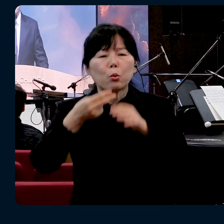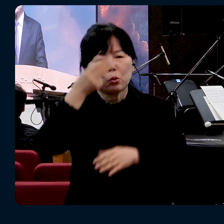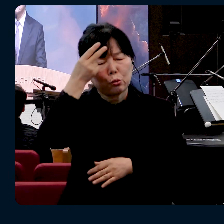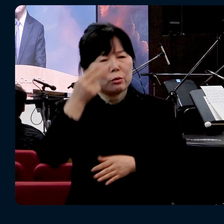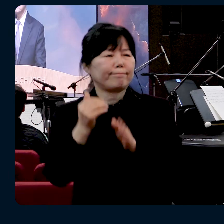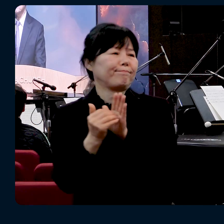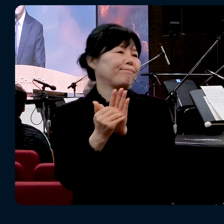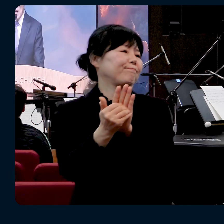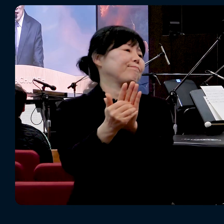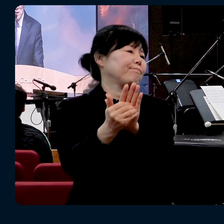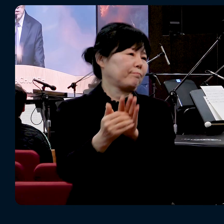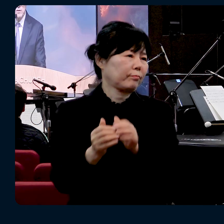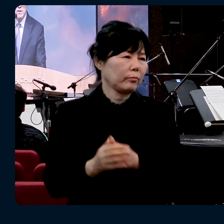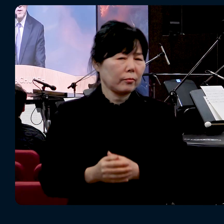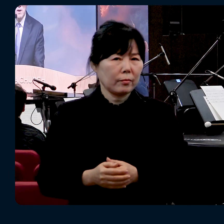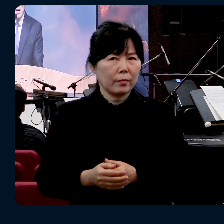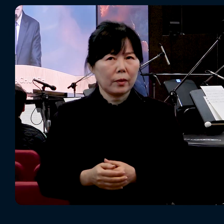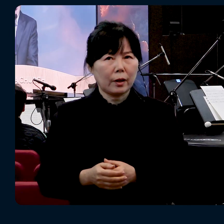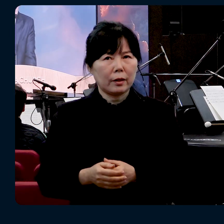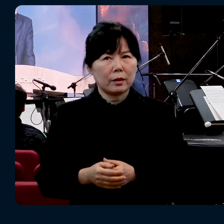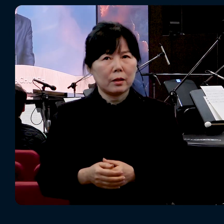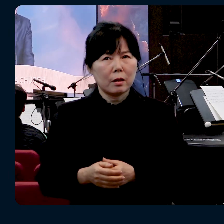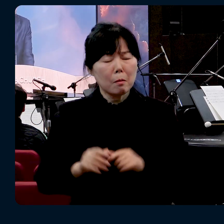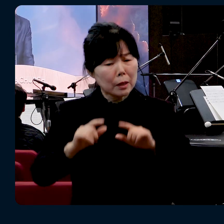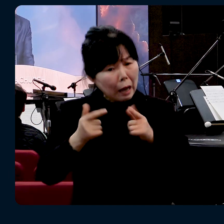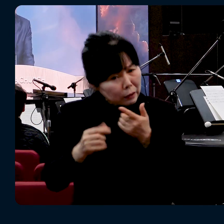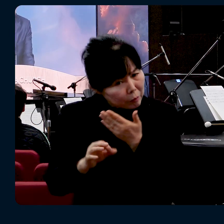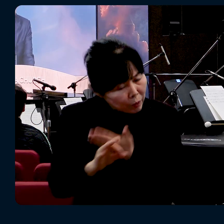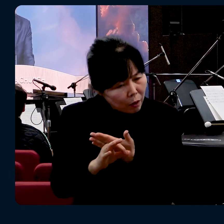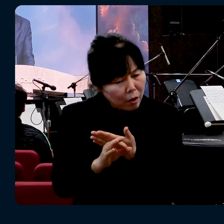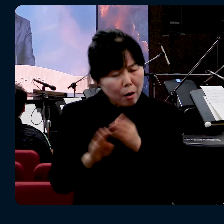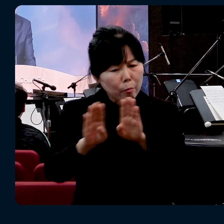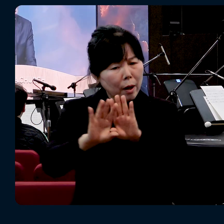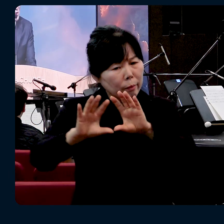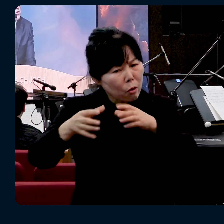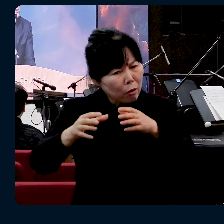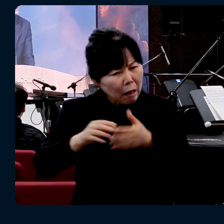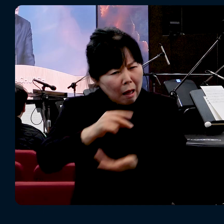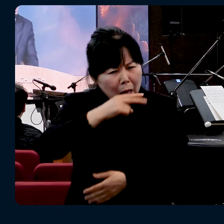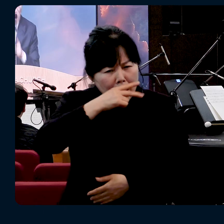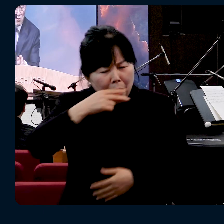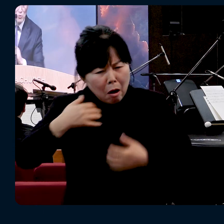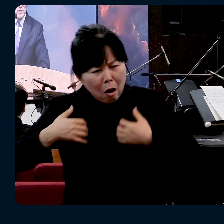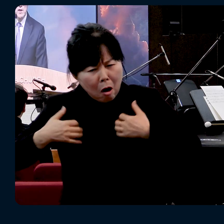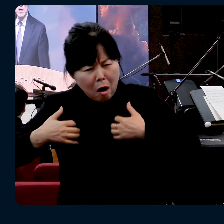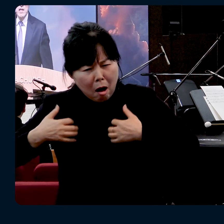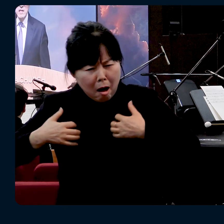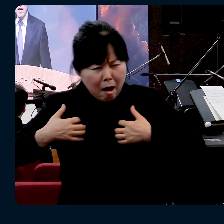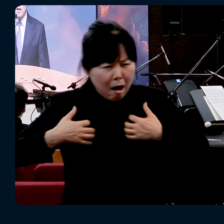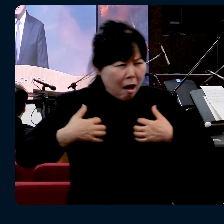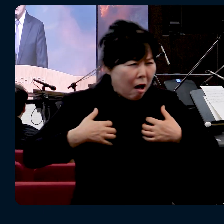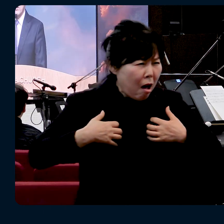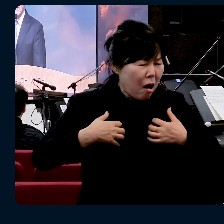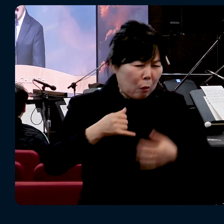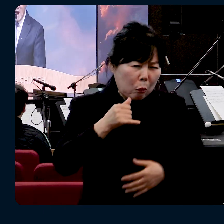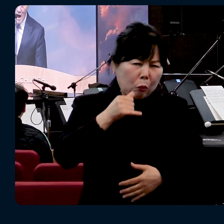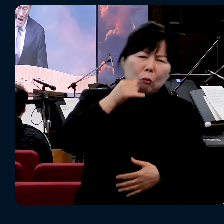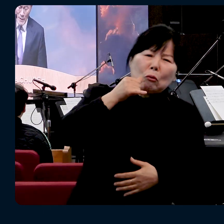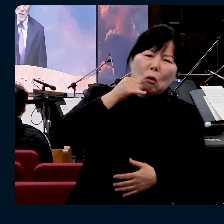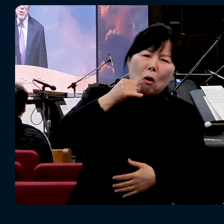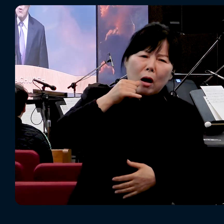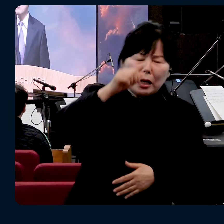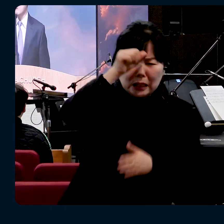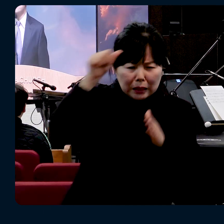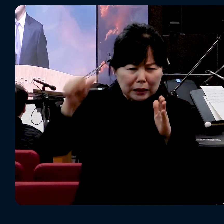거부한 것입니다. 아니면 바벨론의 그 풍요와 향락에 빠져서 결국은 인생 자체를 거기에